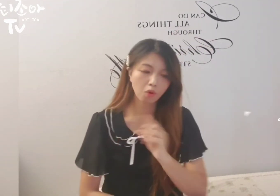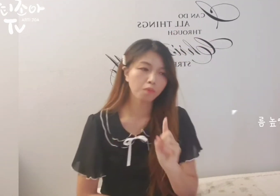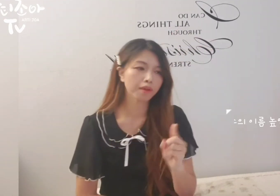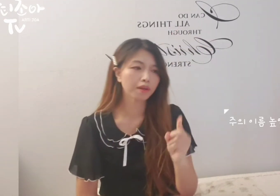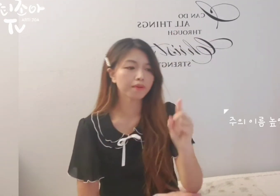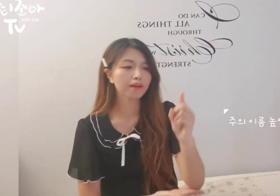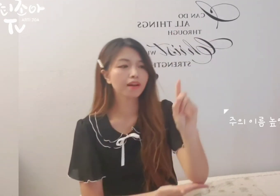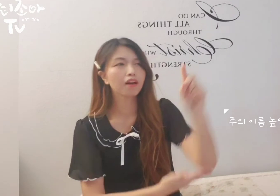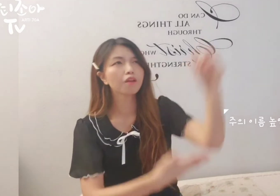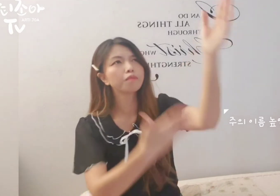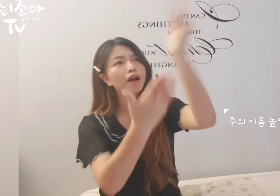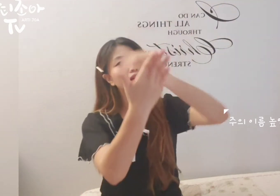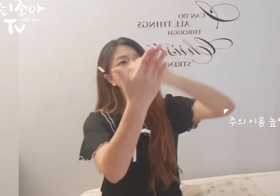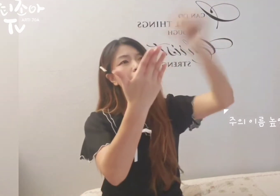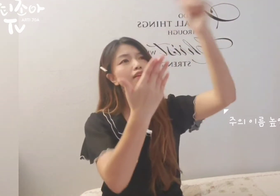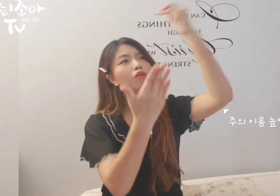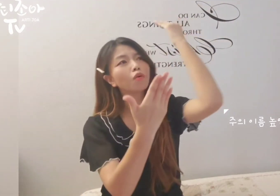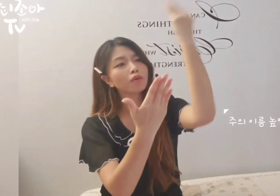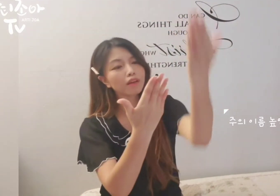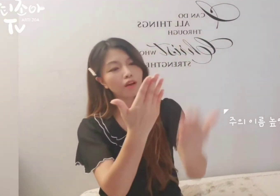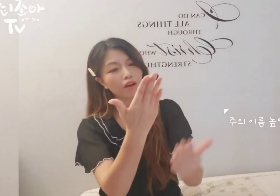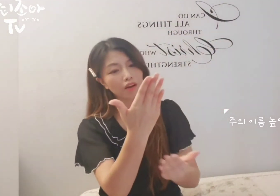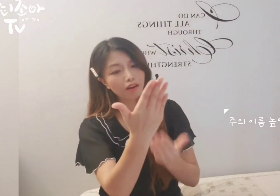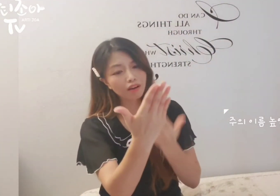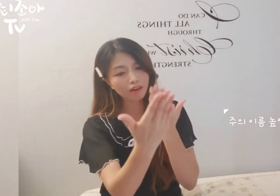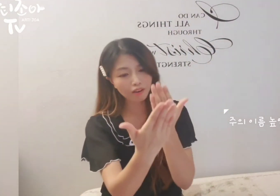높임을 받으소서